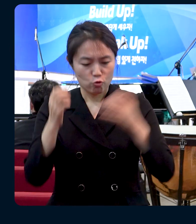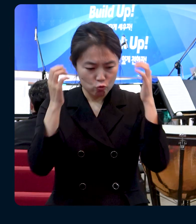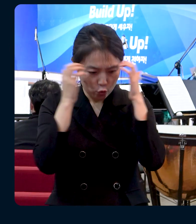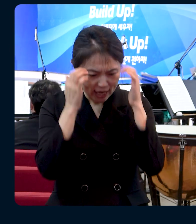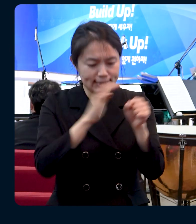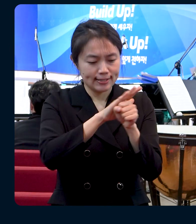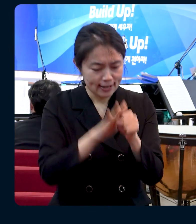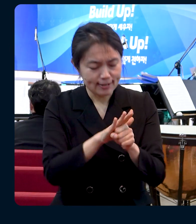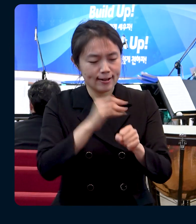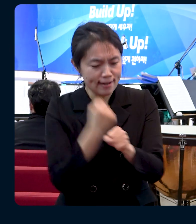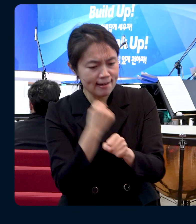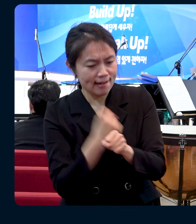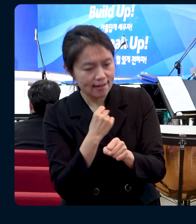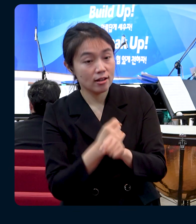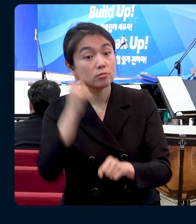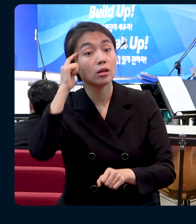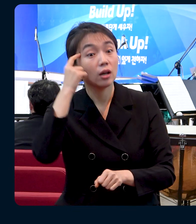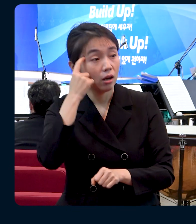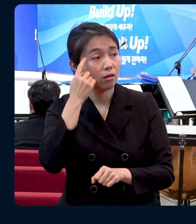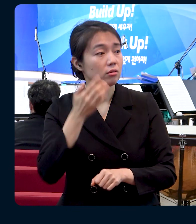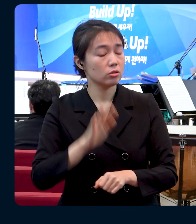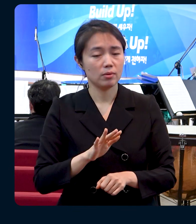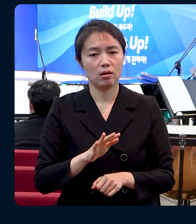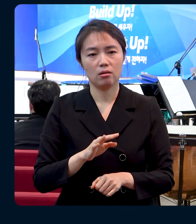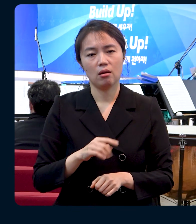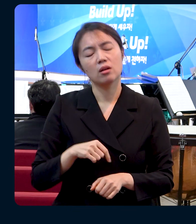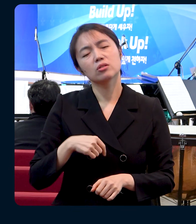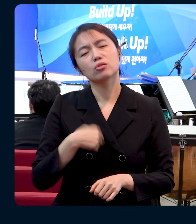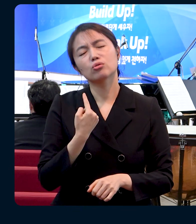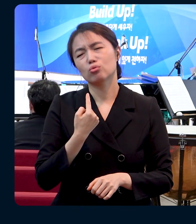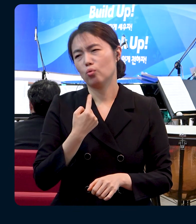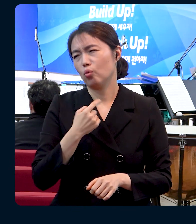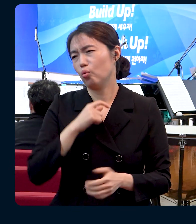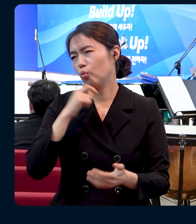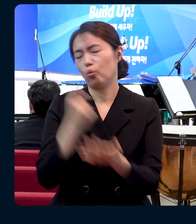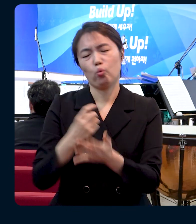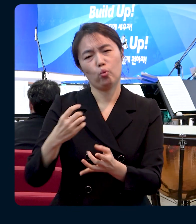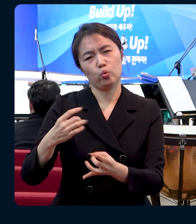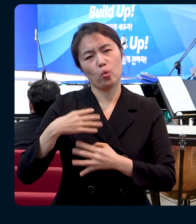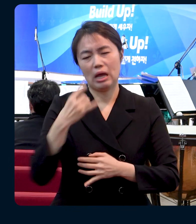말하지만 그건 다 뭐예요? 예, 스스로를 기만하는 것이죠.